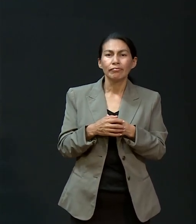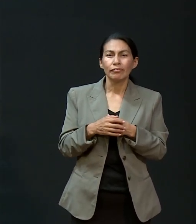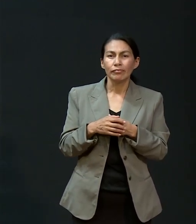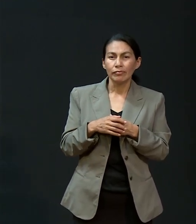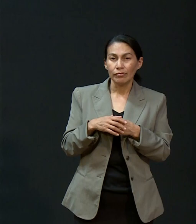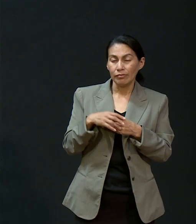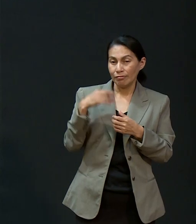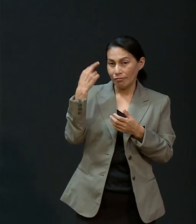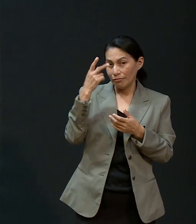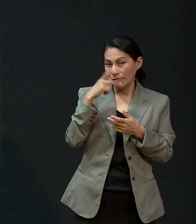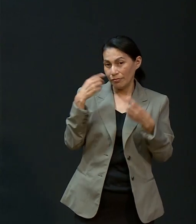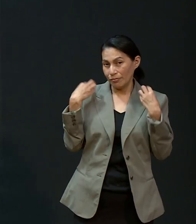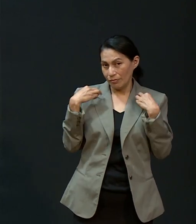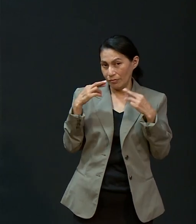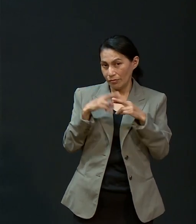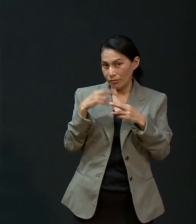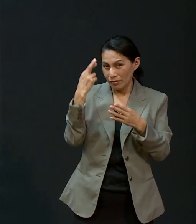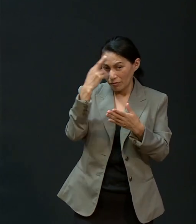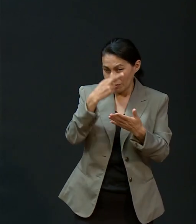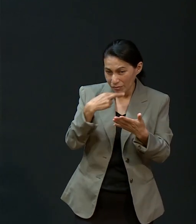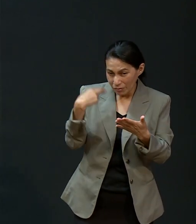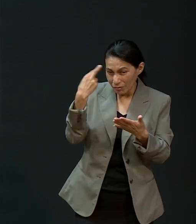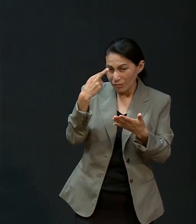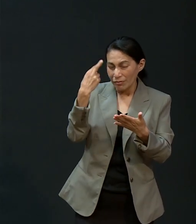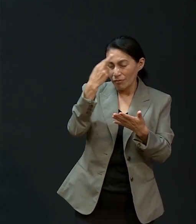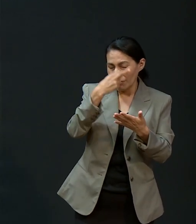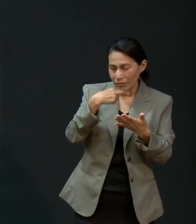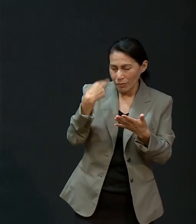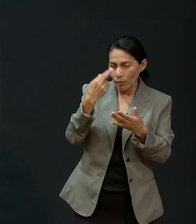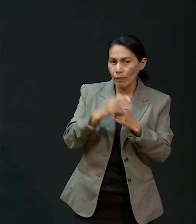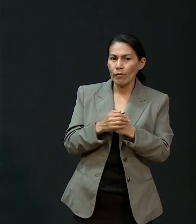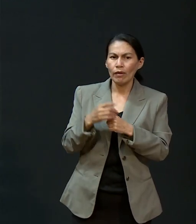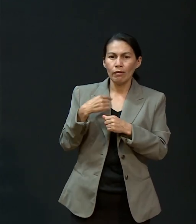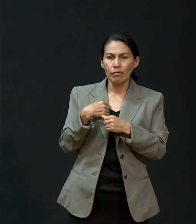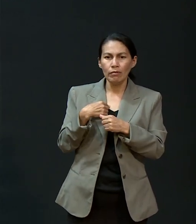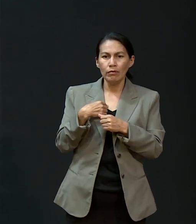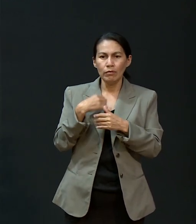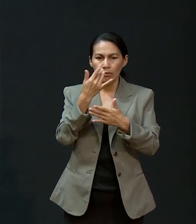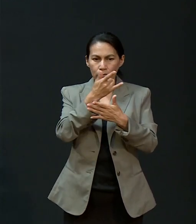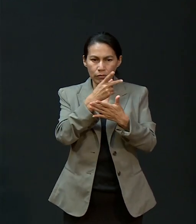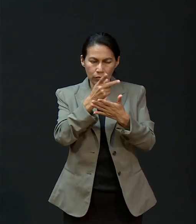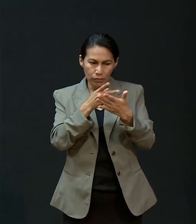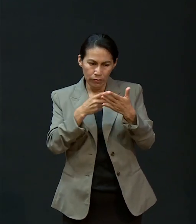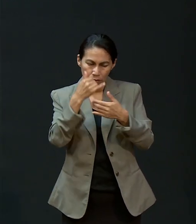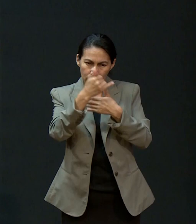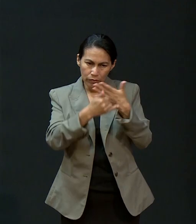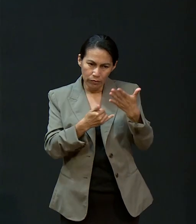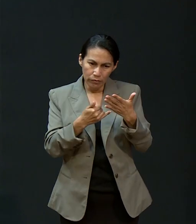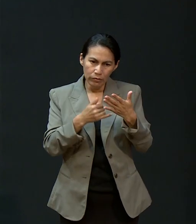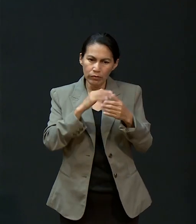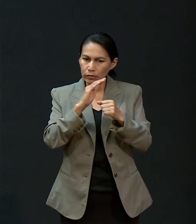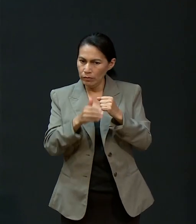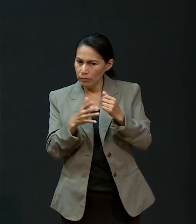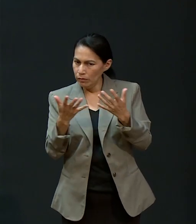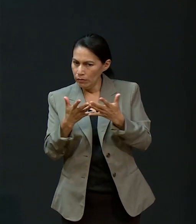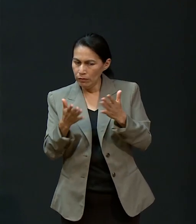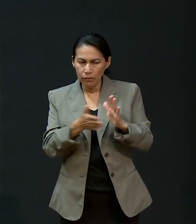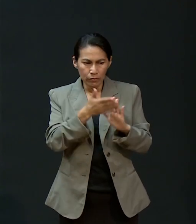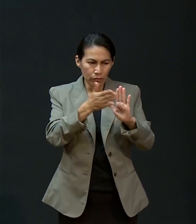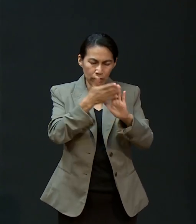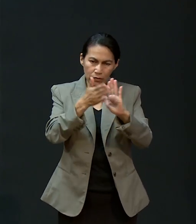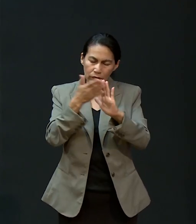teníamos que tener revisiones y así. Yo realizo mi proyecto, termino, lo construyo con mi familia